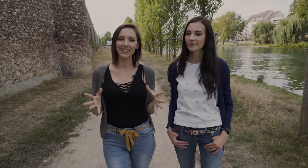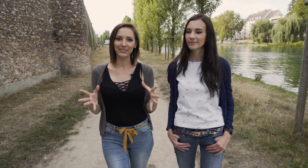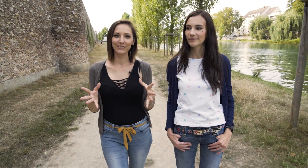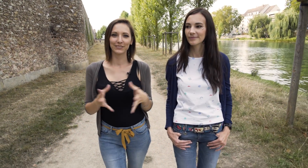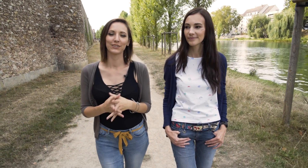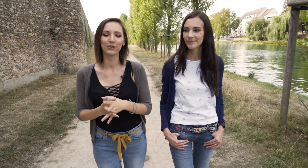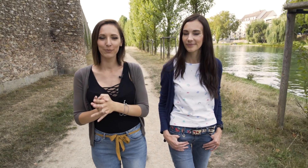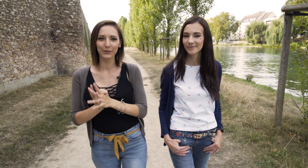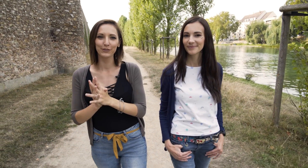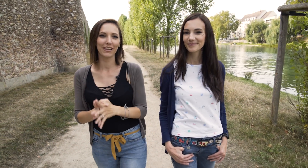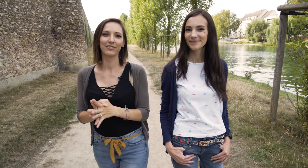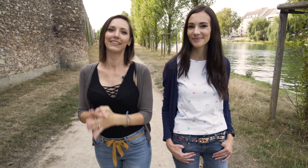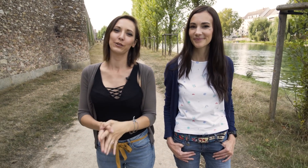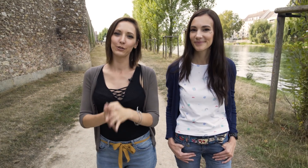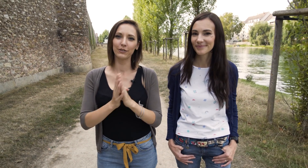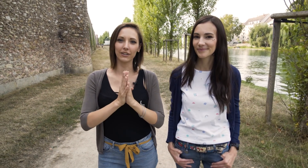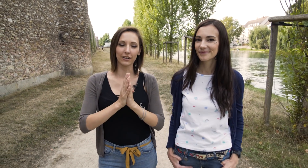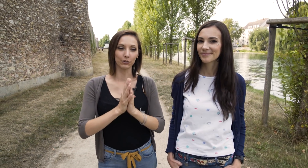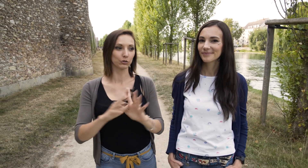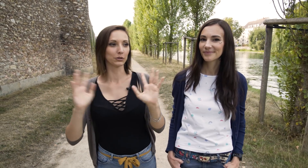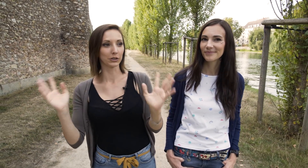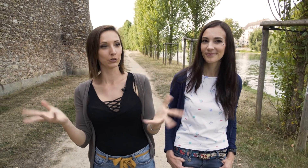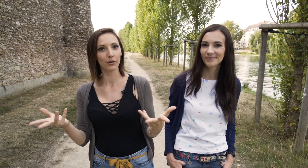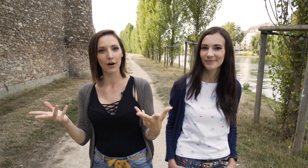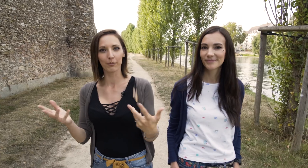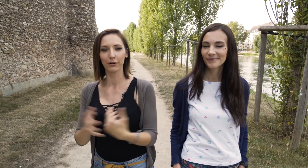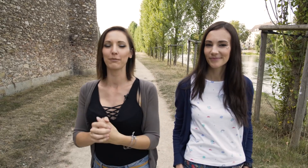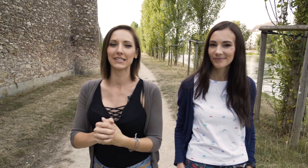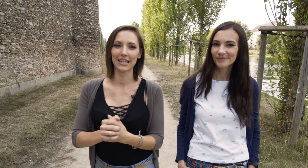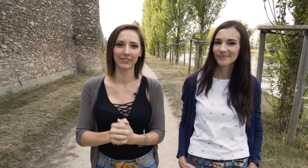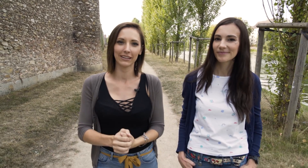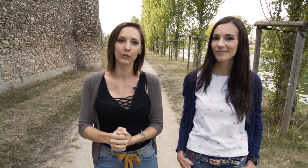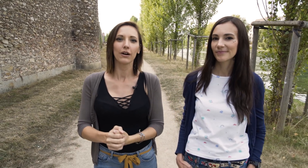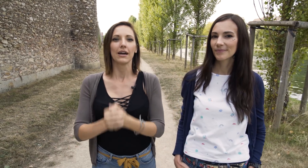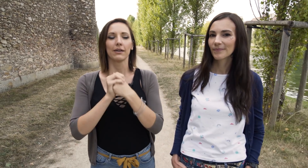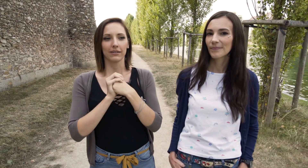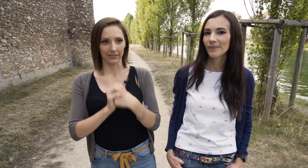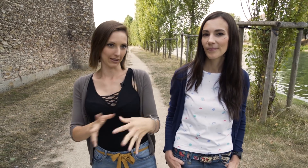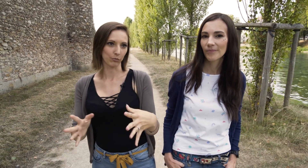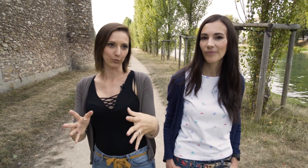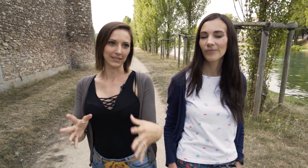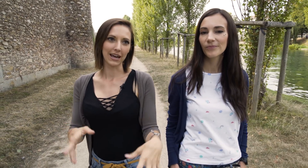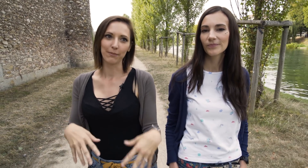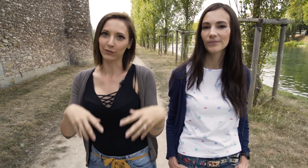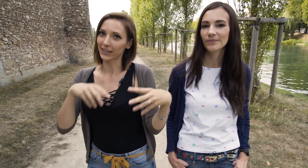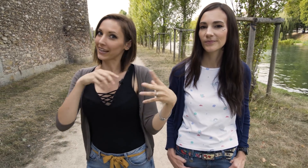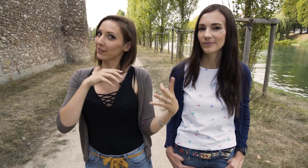Salut à tous, on se retrouve pour une nouvelle vidéo. Aujourd'hui on est dehors pour commencer cette vidéo. C'est un peu spécial parce qu'on a quelqu'un de